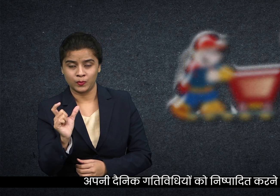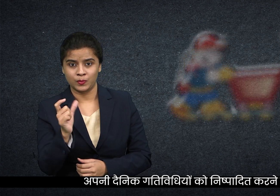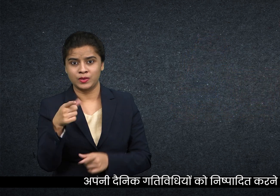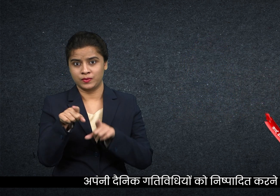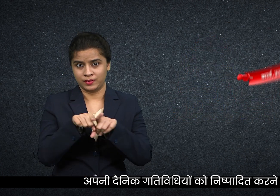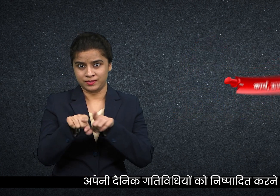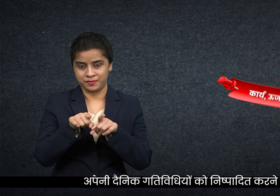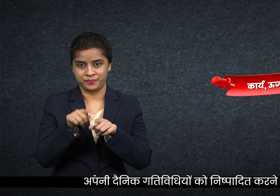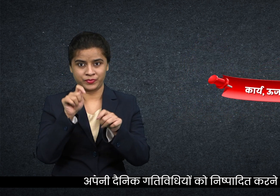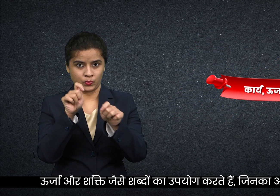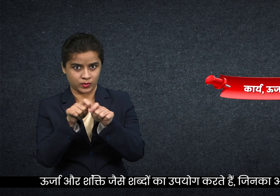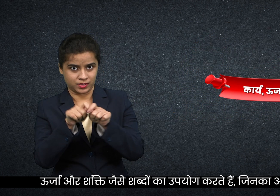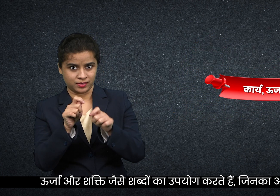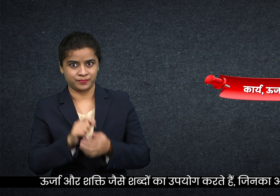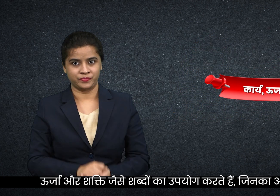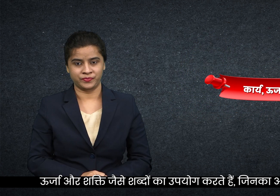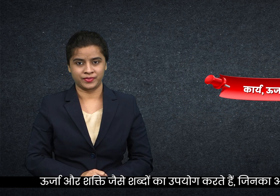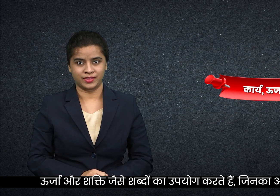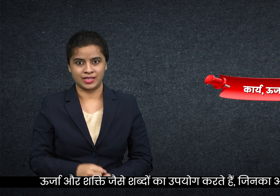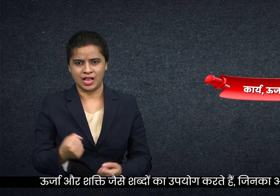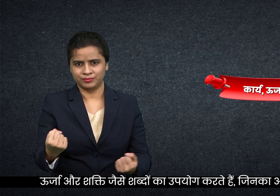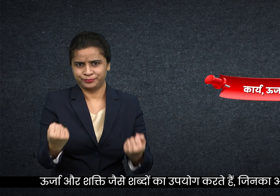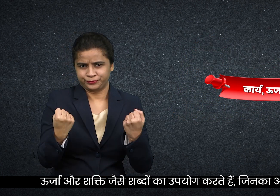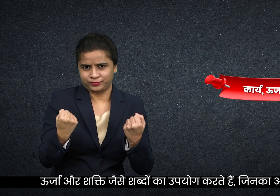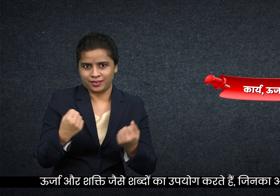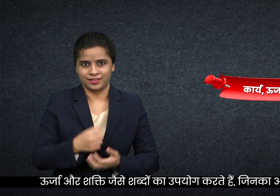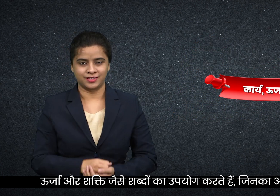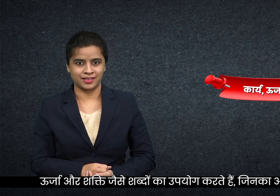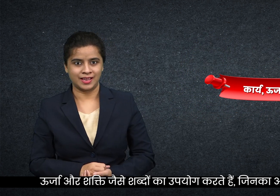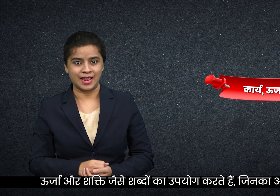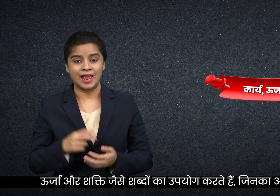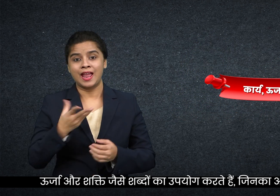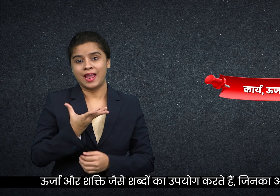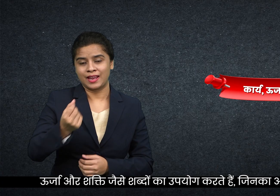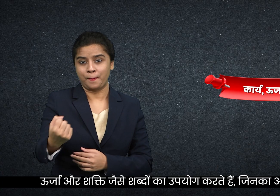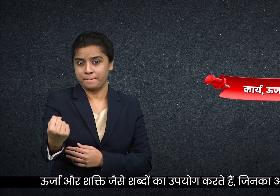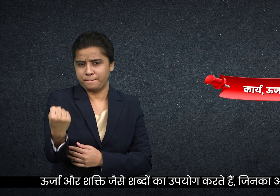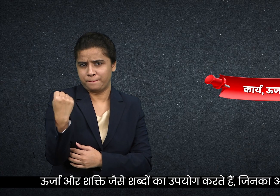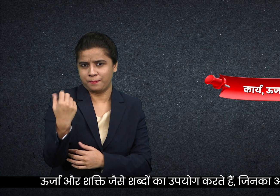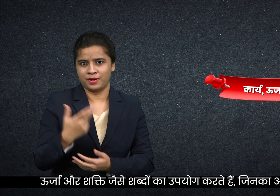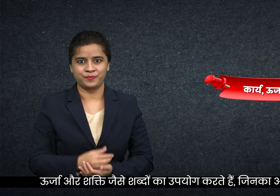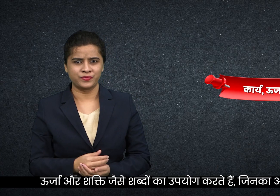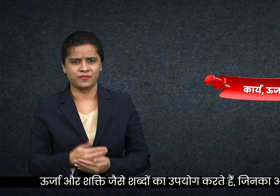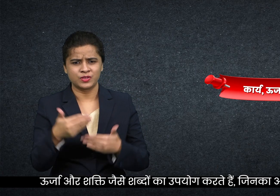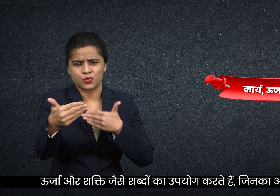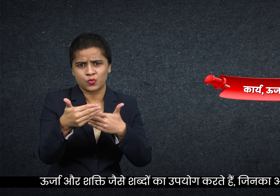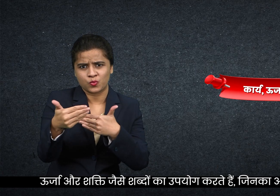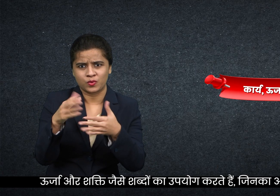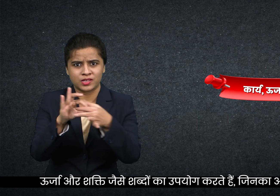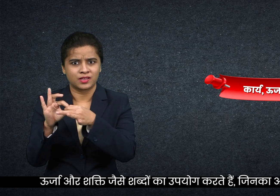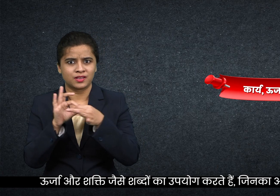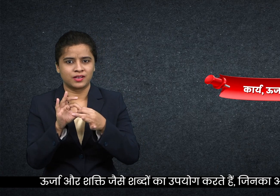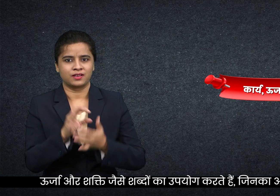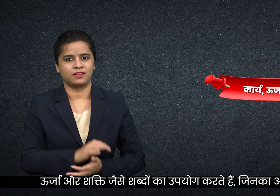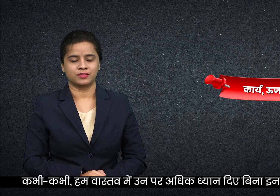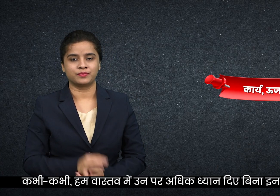कार्य, ऊर्जा और शक्ति जैसे शब्दों का उपयोग करते हैं, जिनका आपस में गहरा